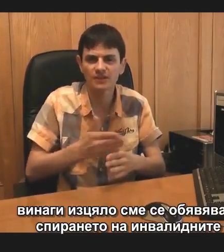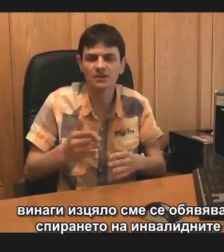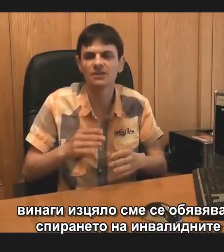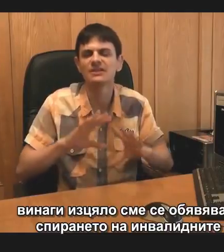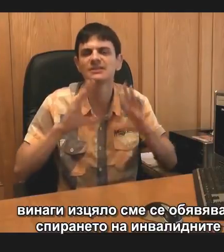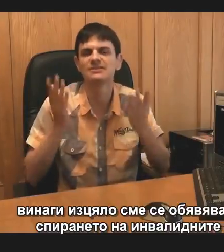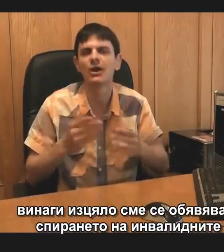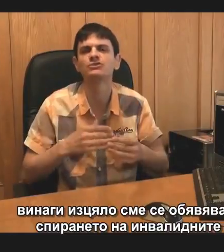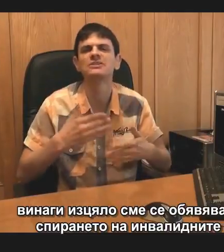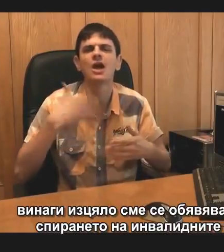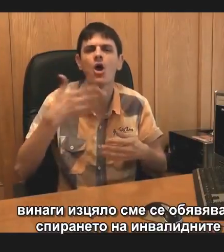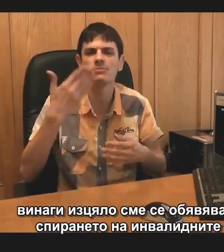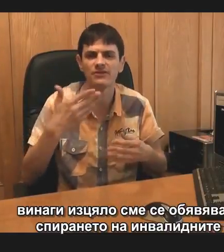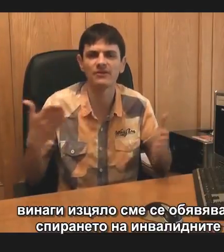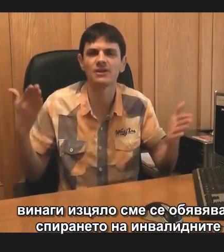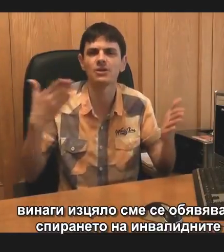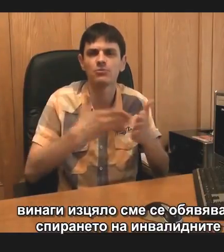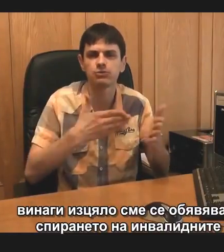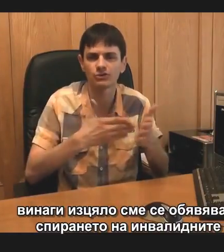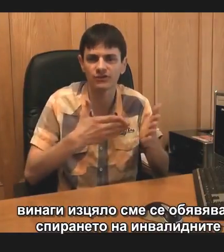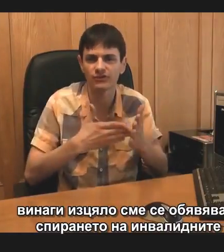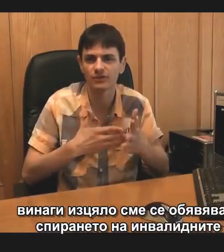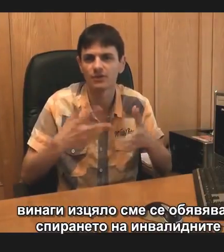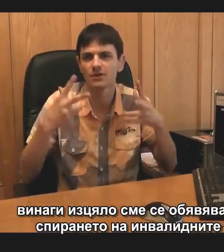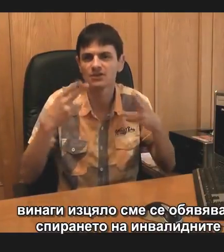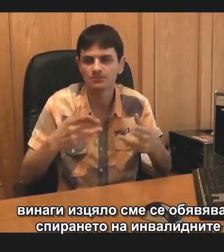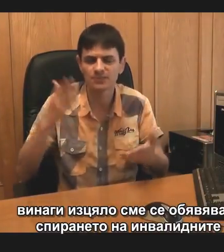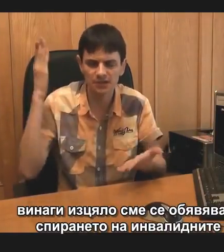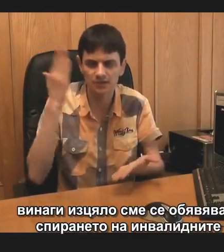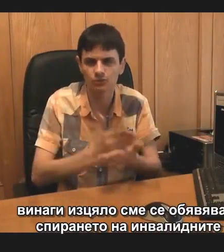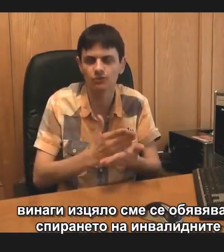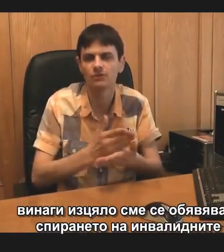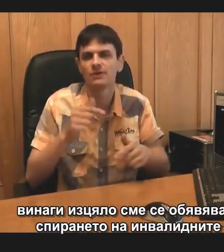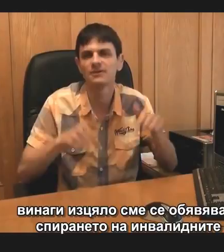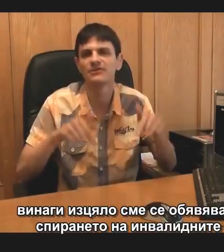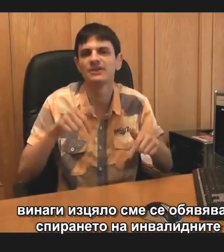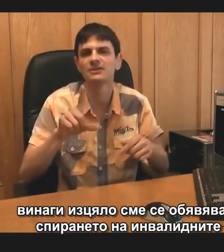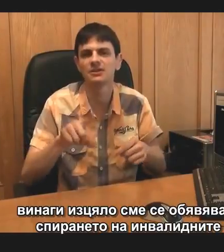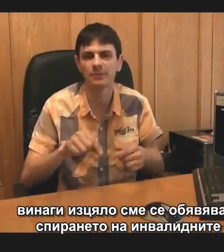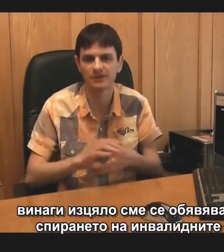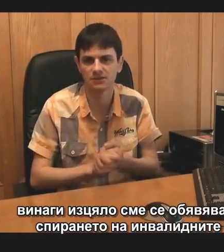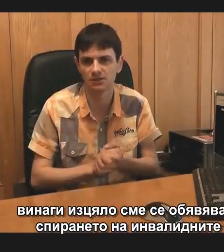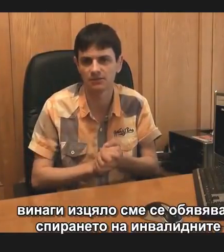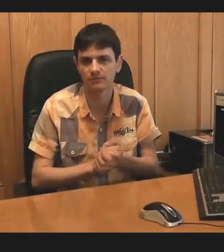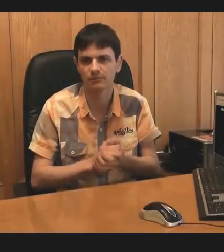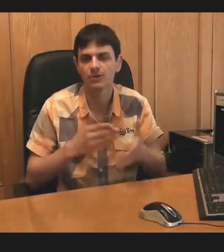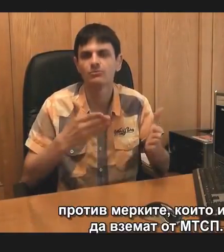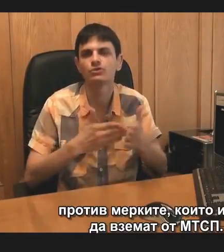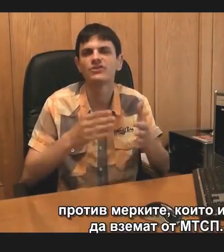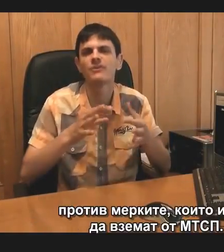винаги изцяло сме се обявявали против спирането на инвалидните пенсии, против